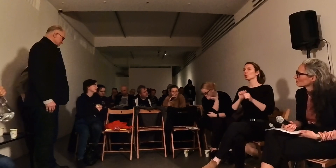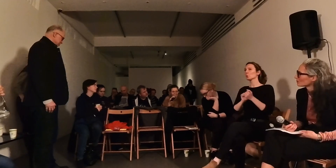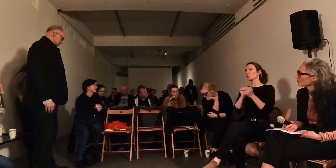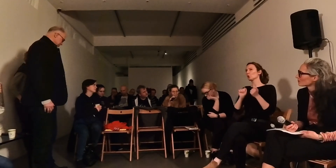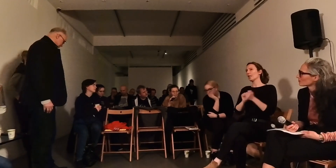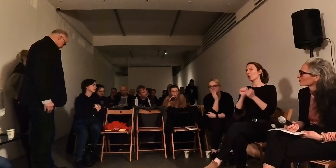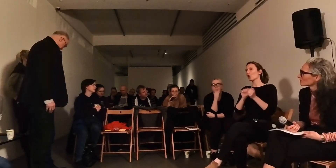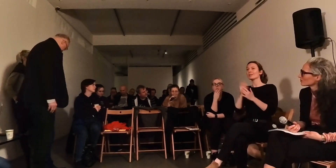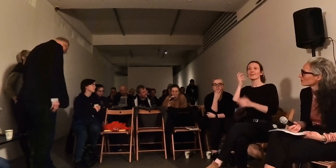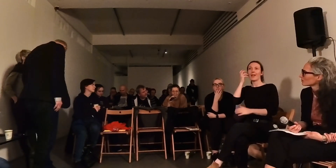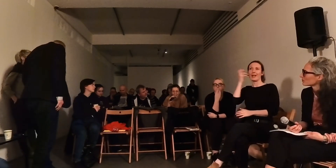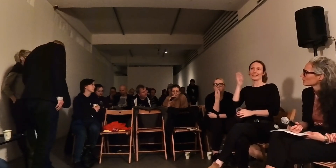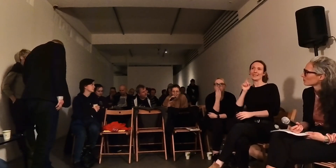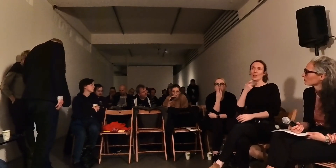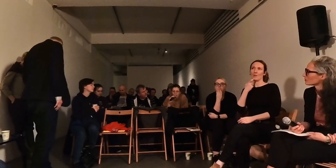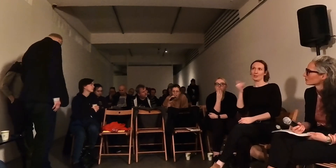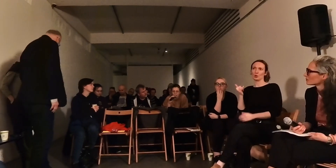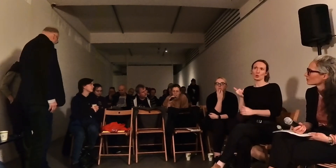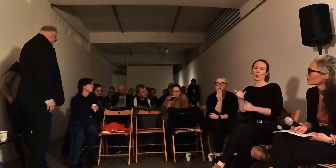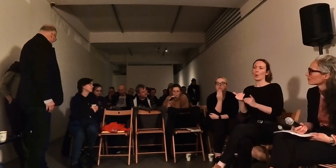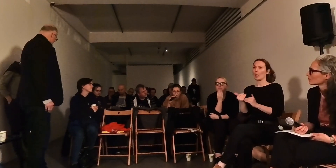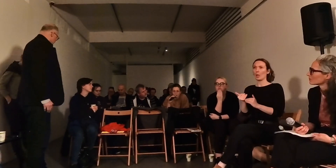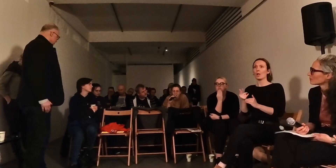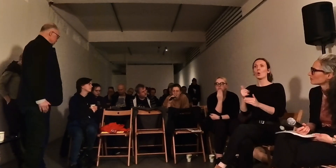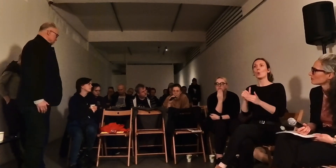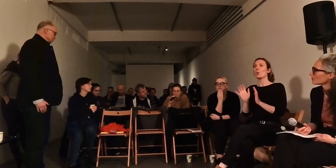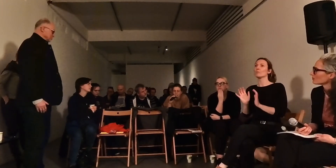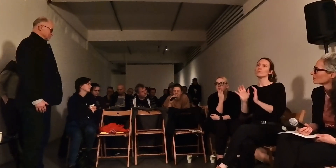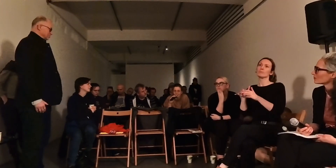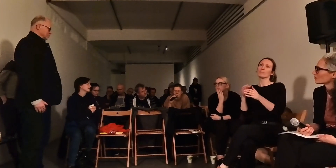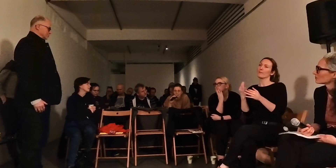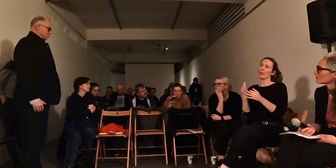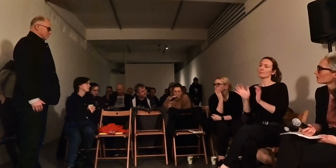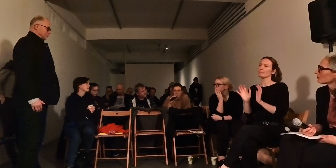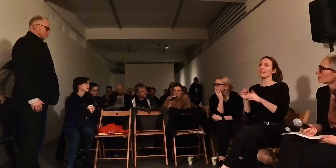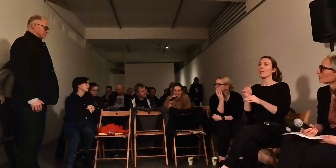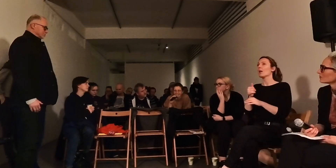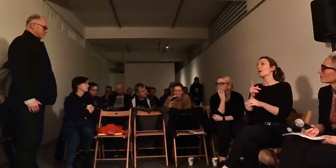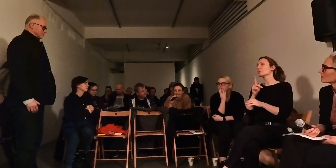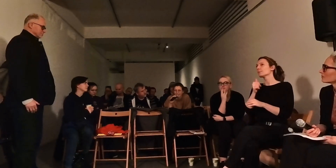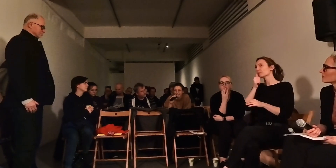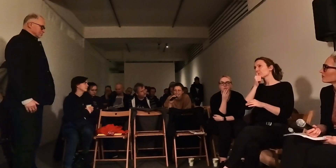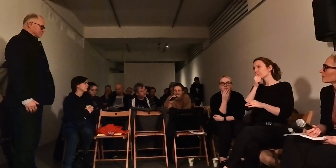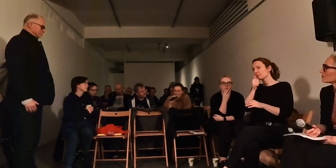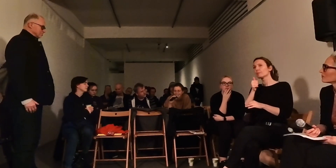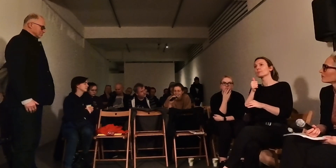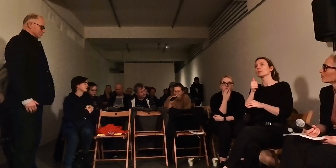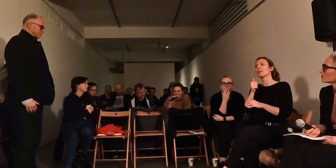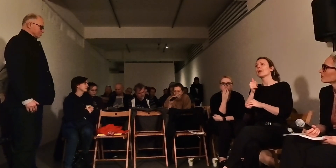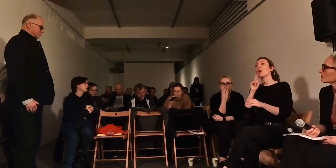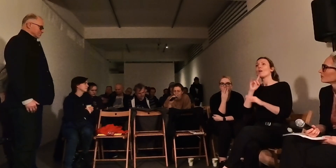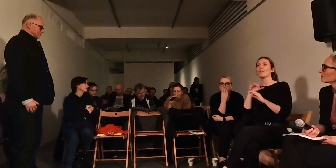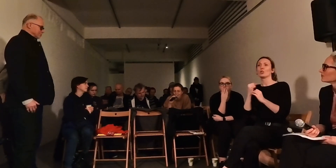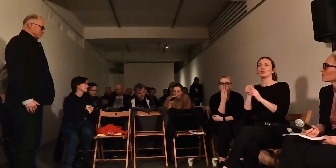v Helsinkách nedávno na takovém sympoziu v rámci té platformy Islands of Kinship, v rámci který se taky